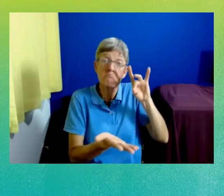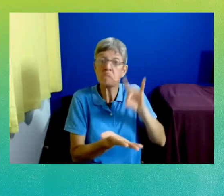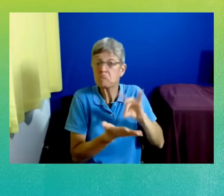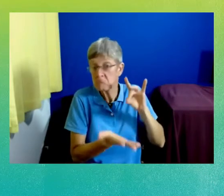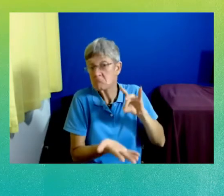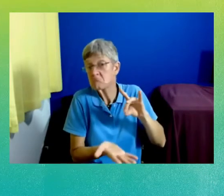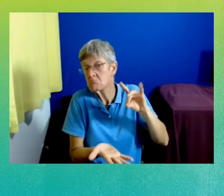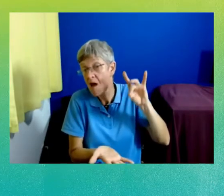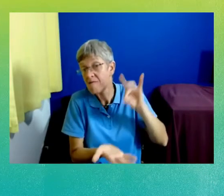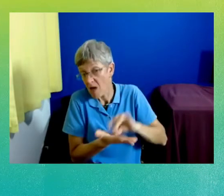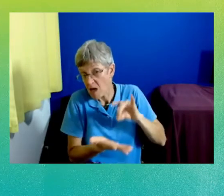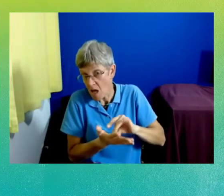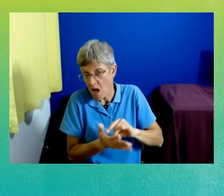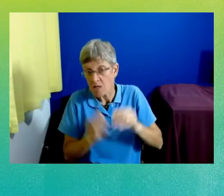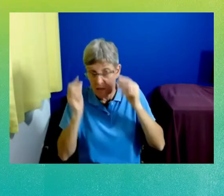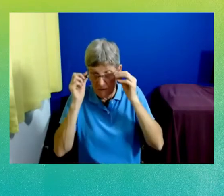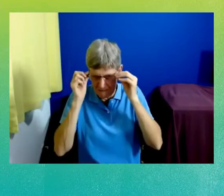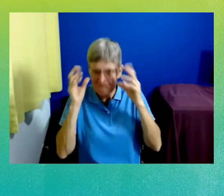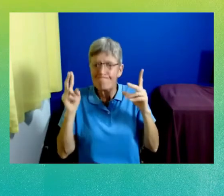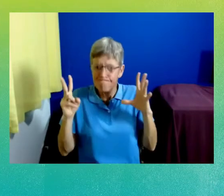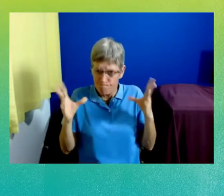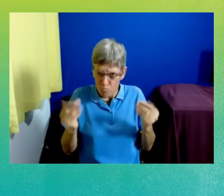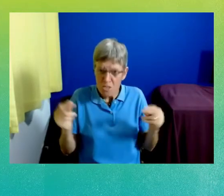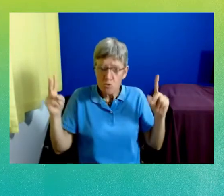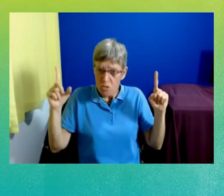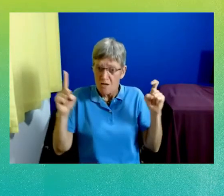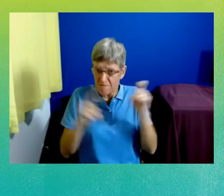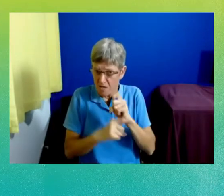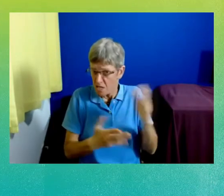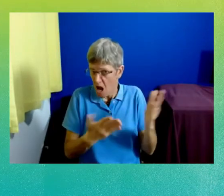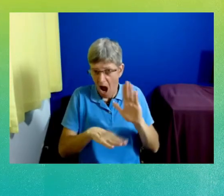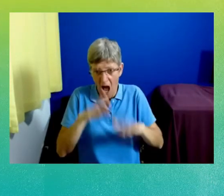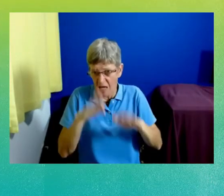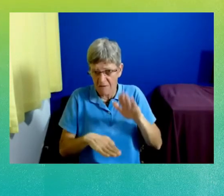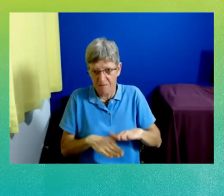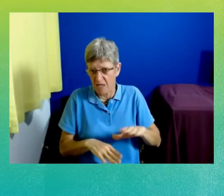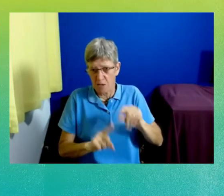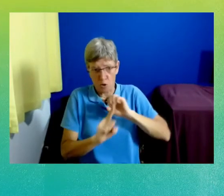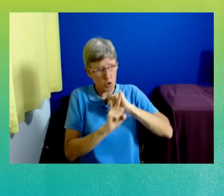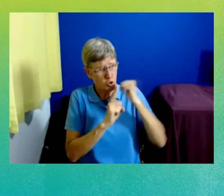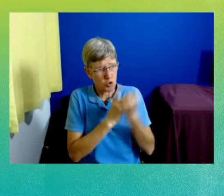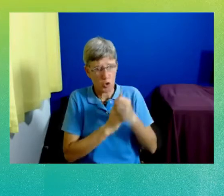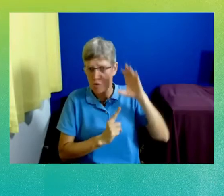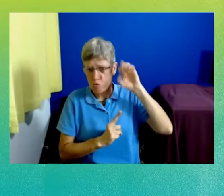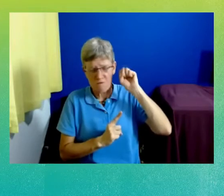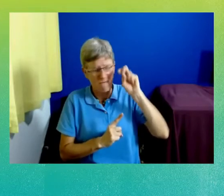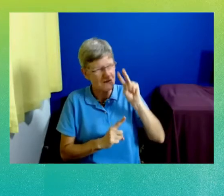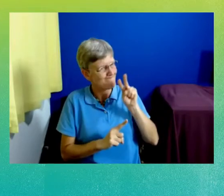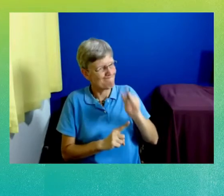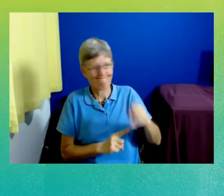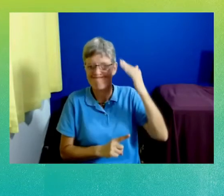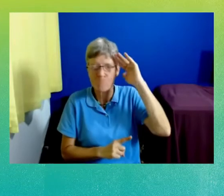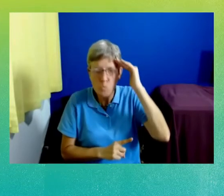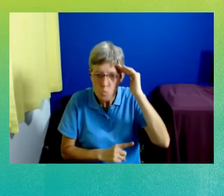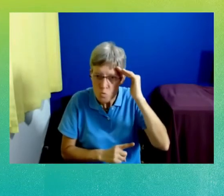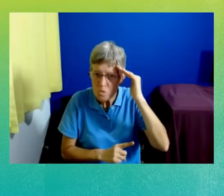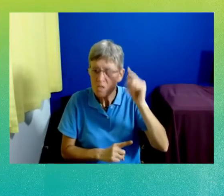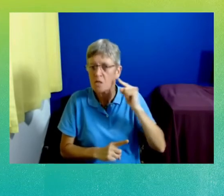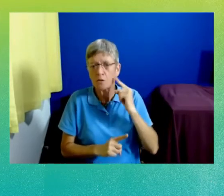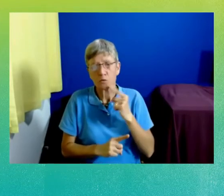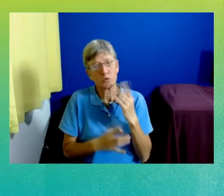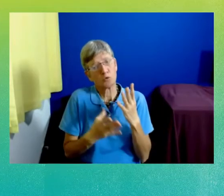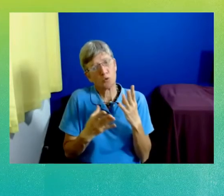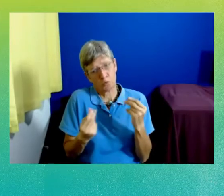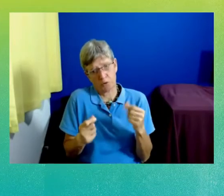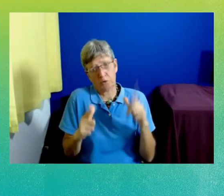muito preconceito ali durante a sua vida, a gente sabe disso. Então, que é muito difícil, né, dentro